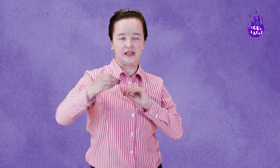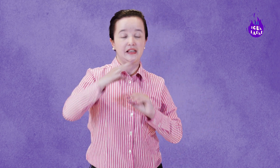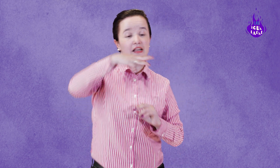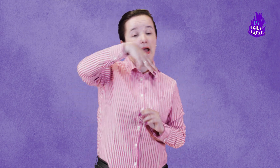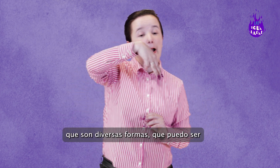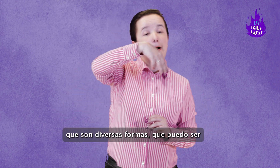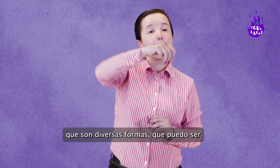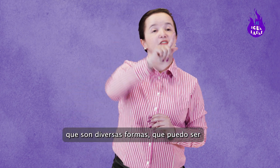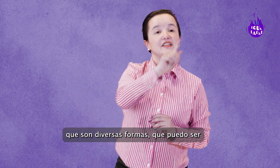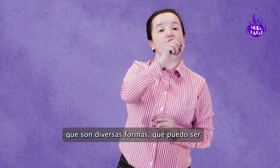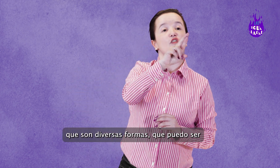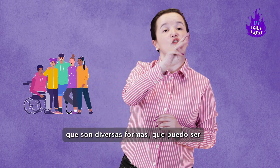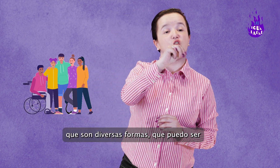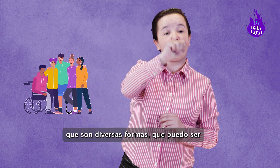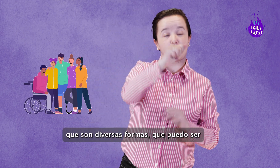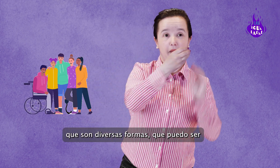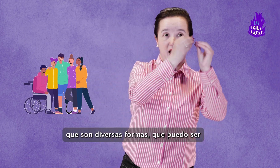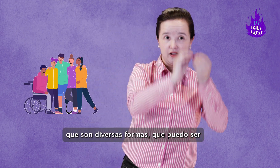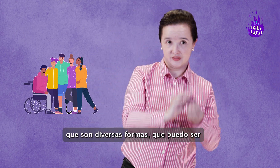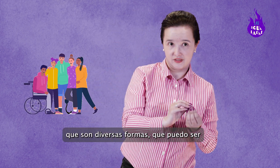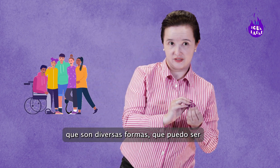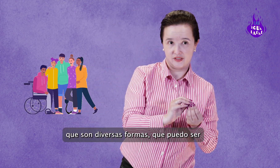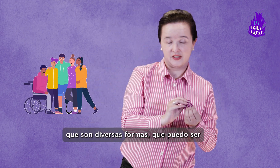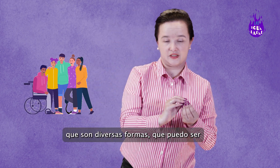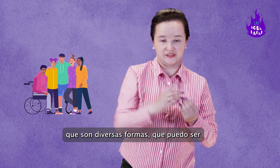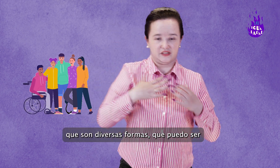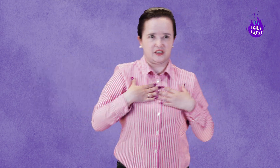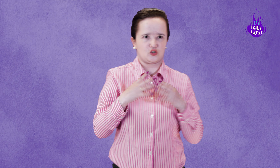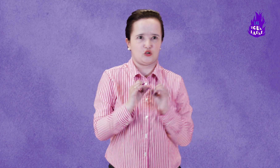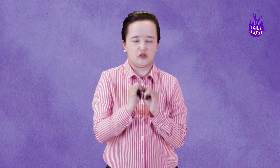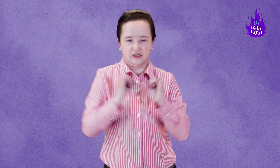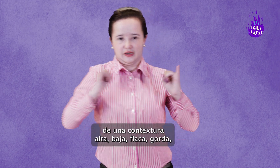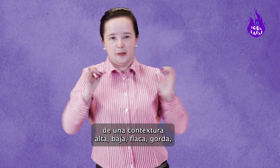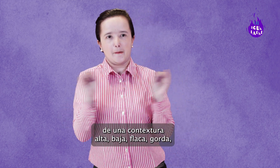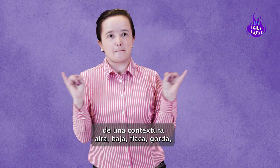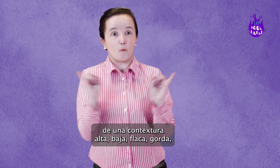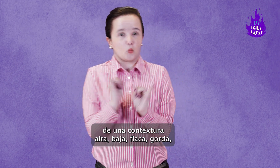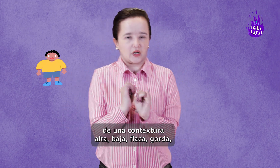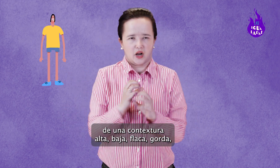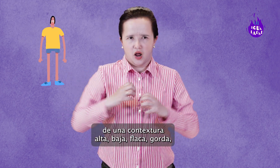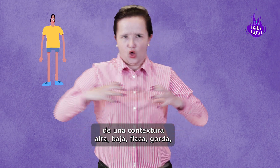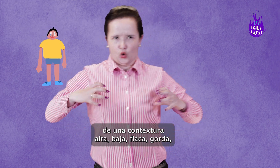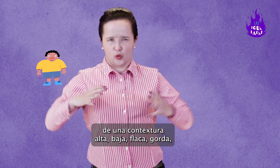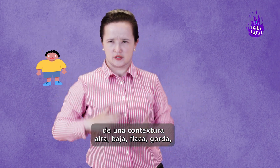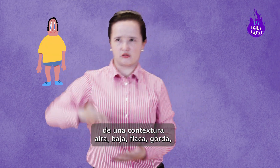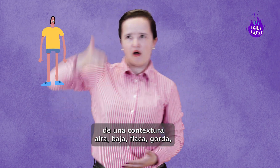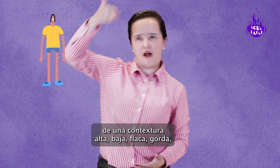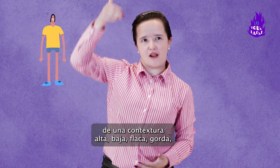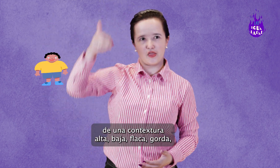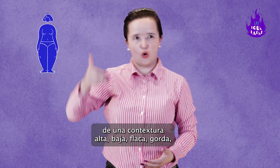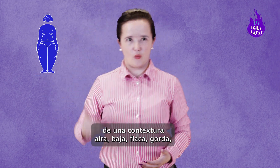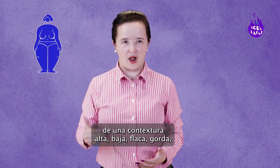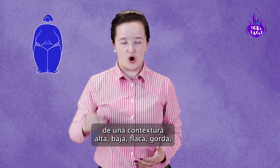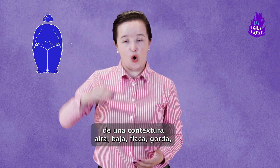que son diversas formas que puedo hacer de una contextura alta, baja, flaca,